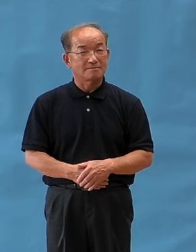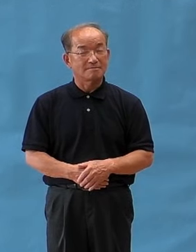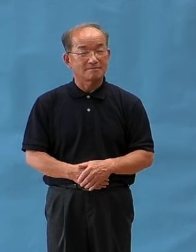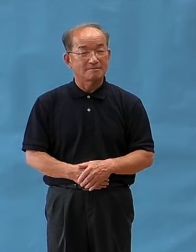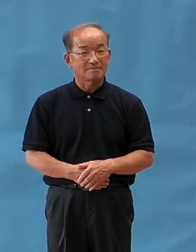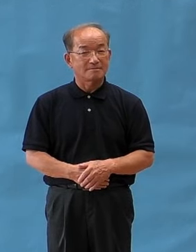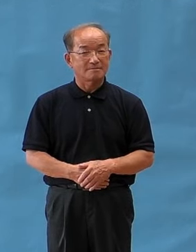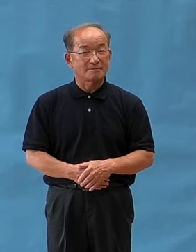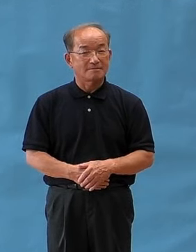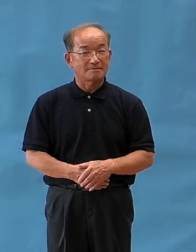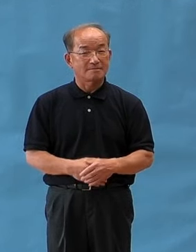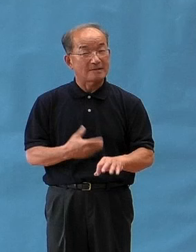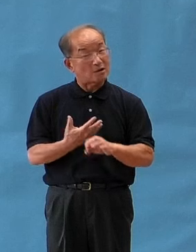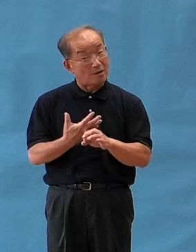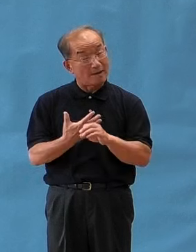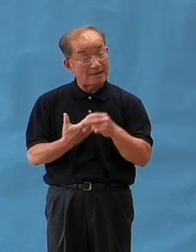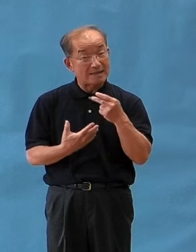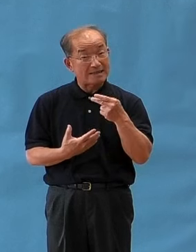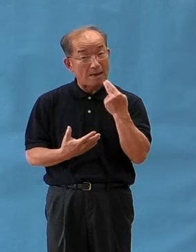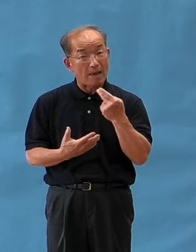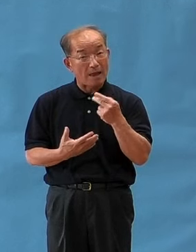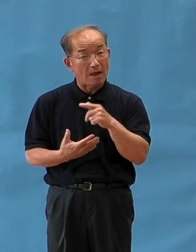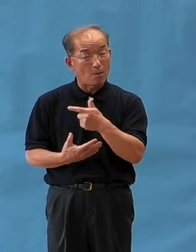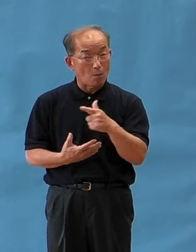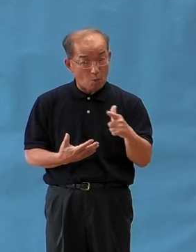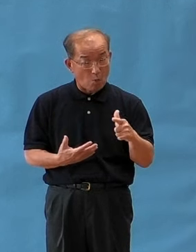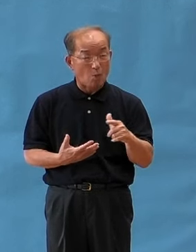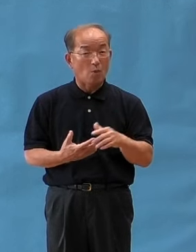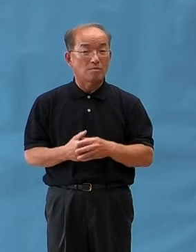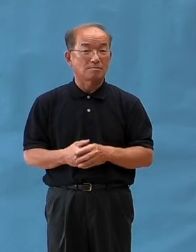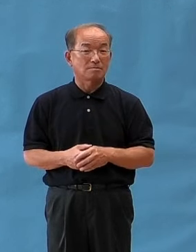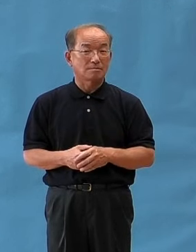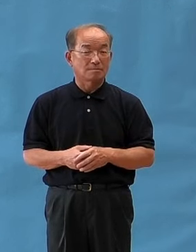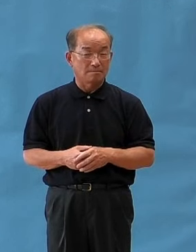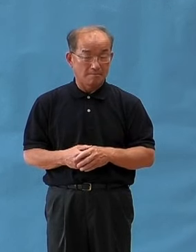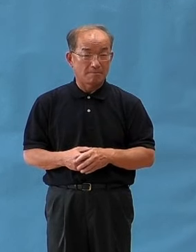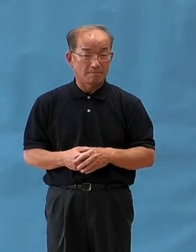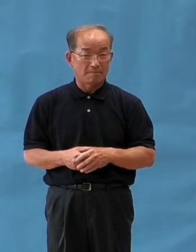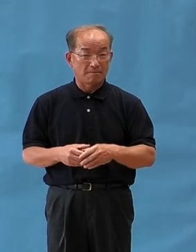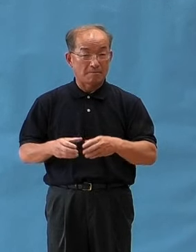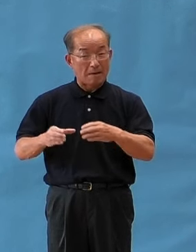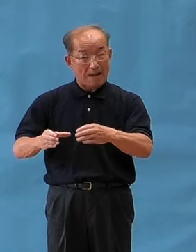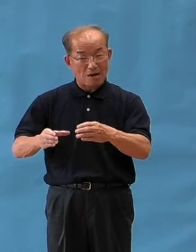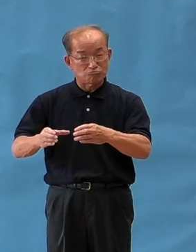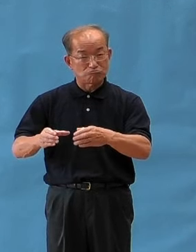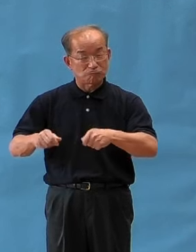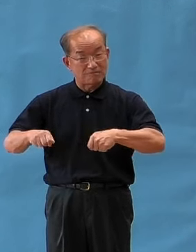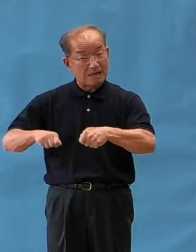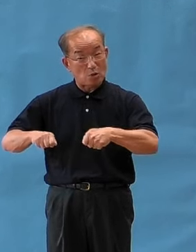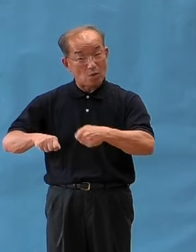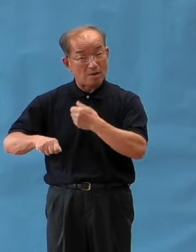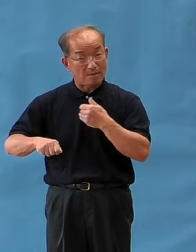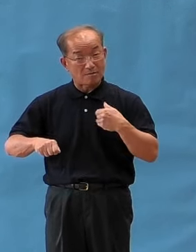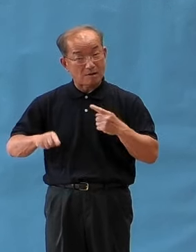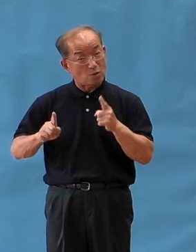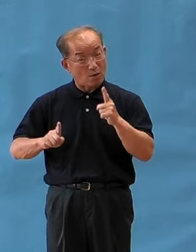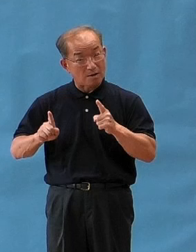食べ物を例えると、なんかハンバーグ定食がね、食べれるか食べれないかっていうときに、